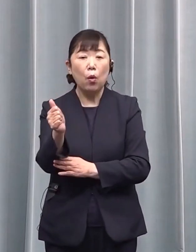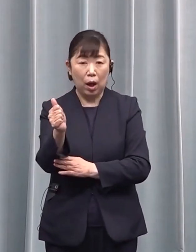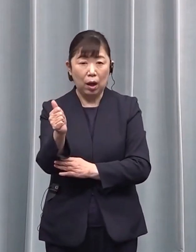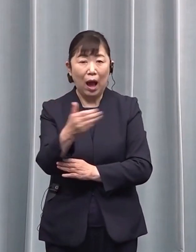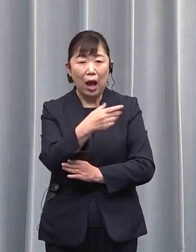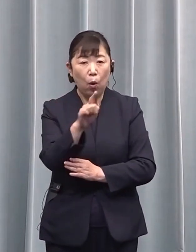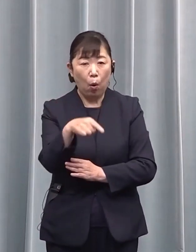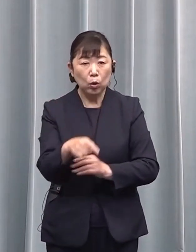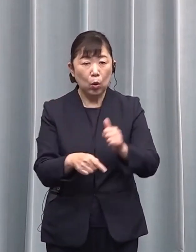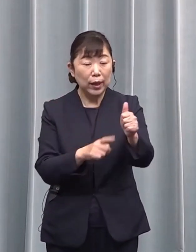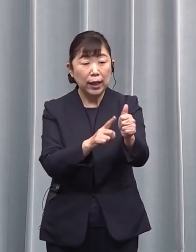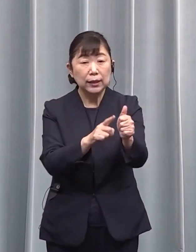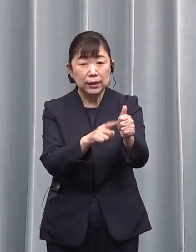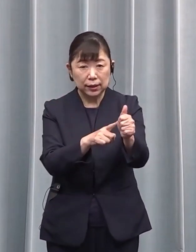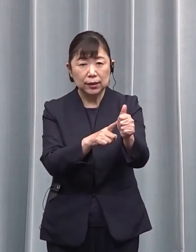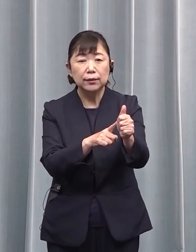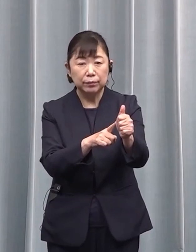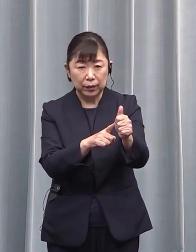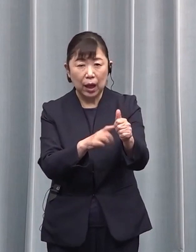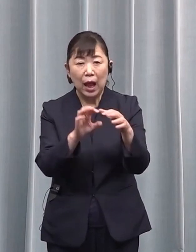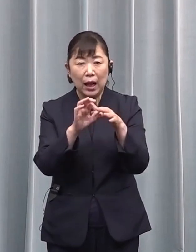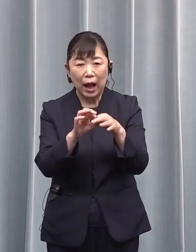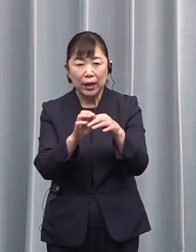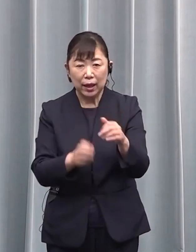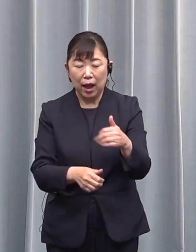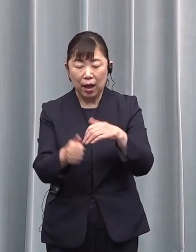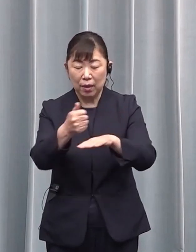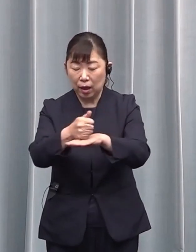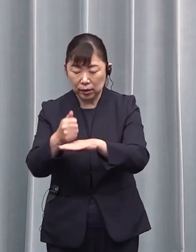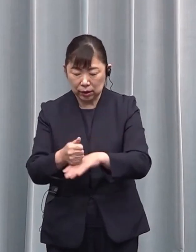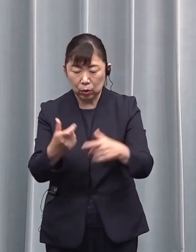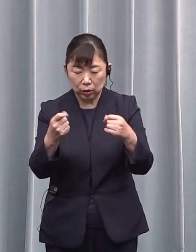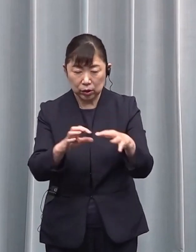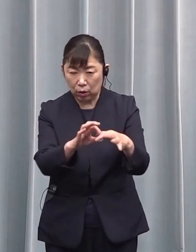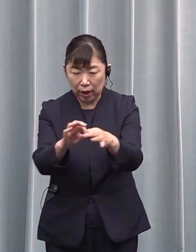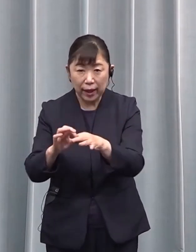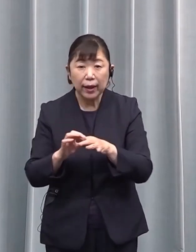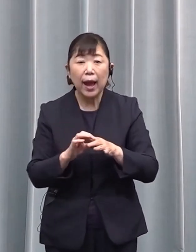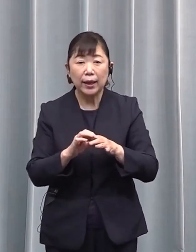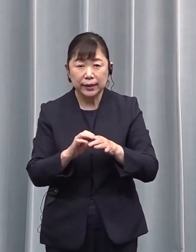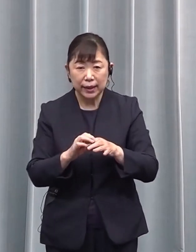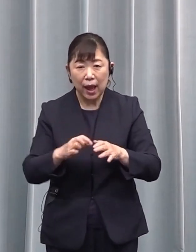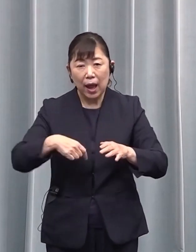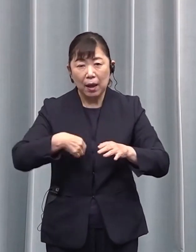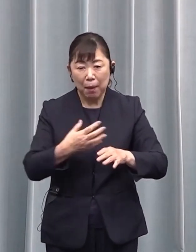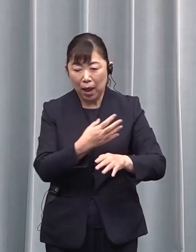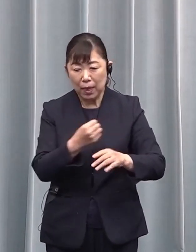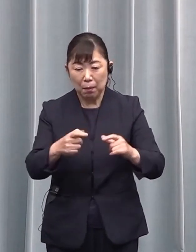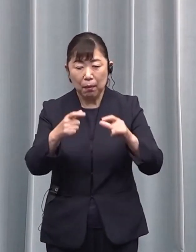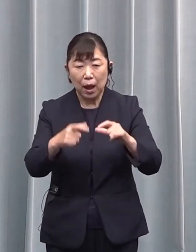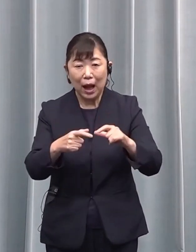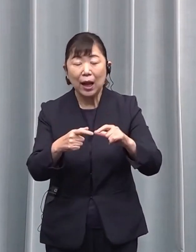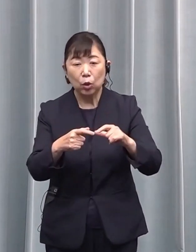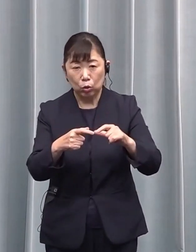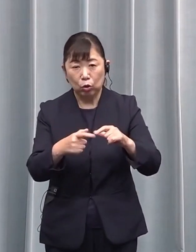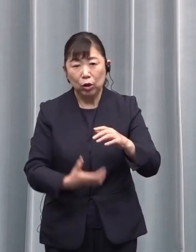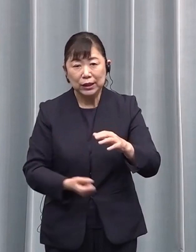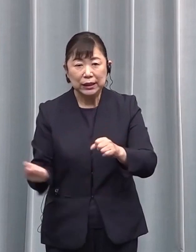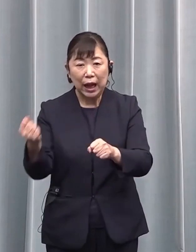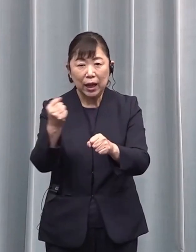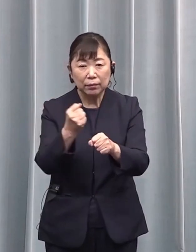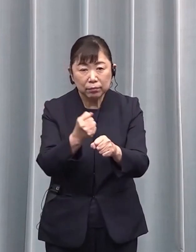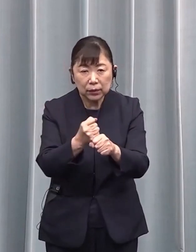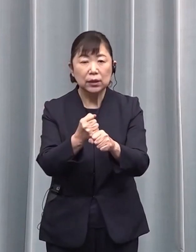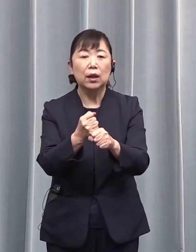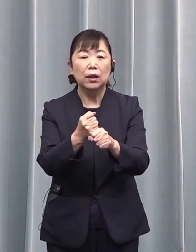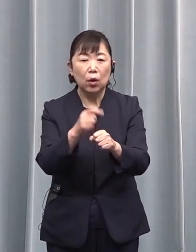臣に対して、関係大臣と連携してマイナンバーカードの信頼確保に向け、事案に関するす